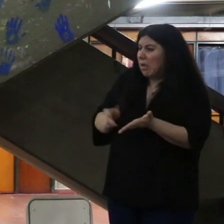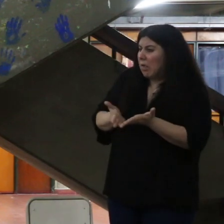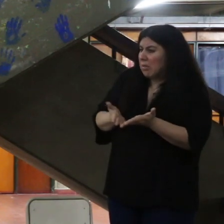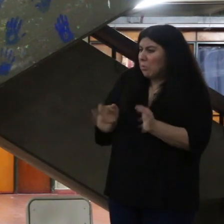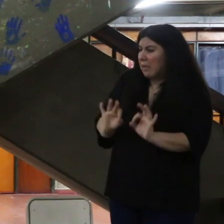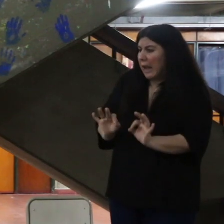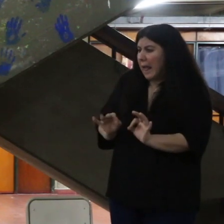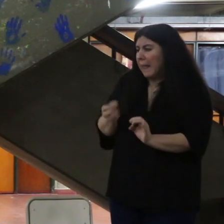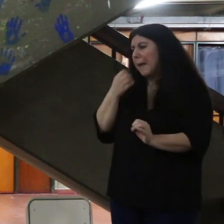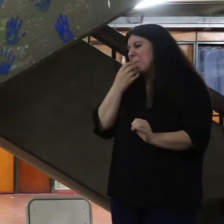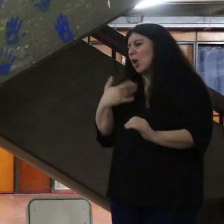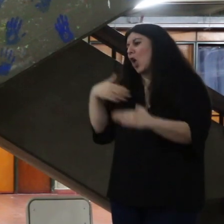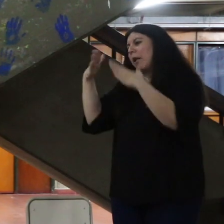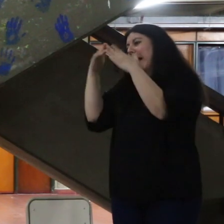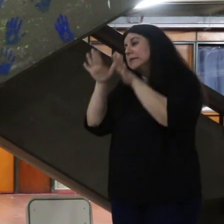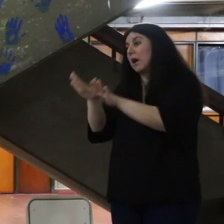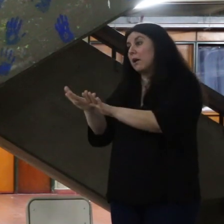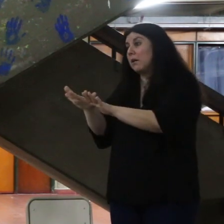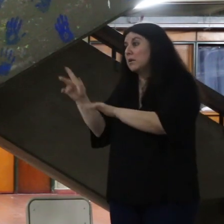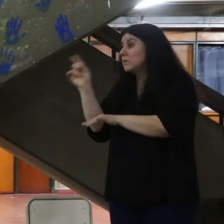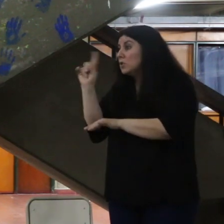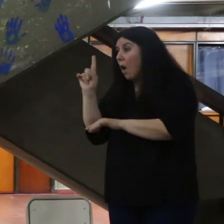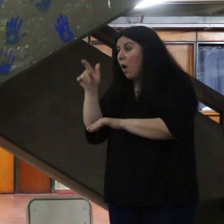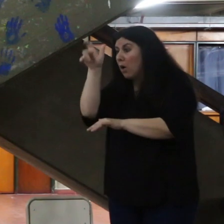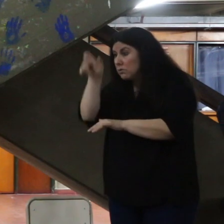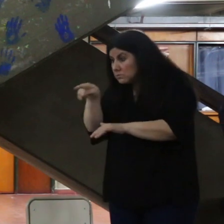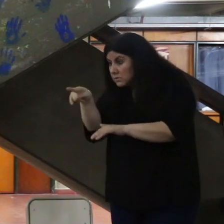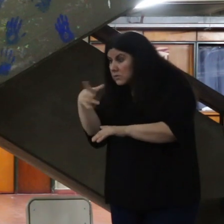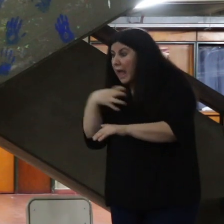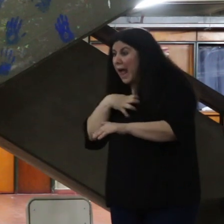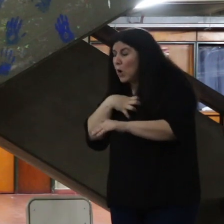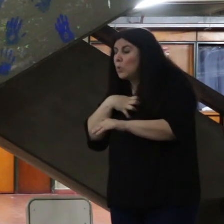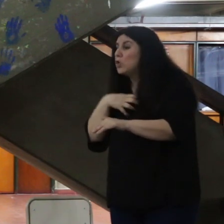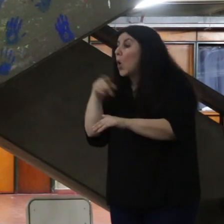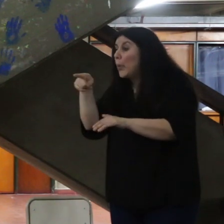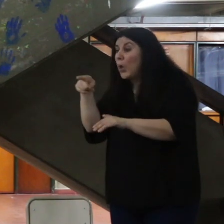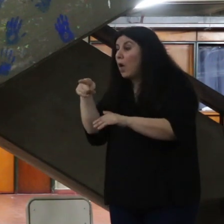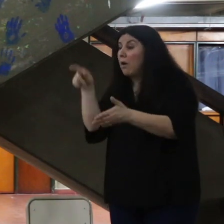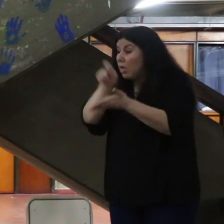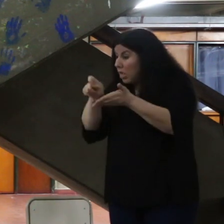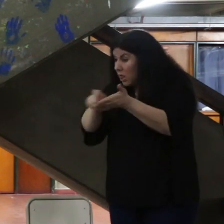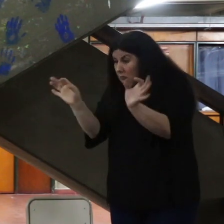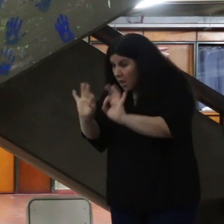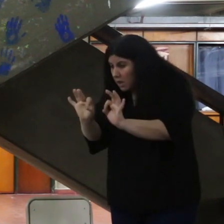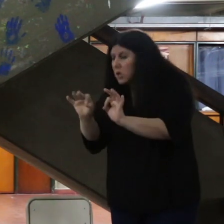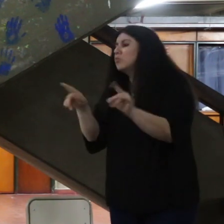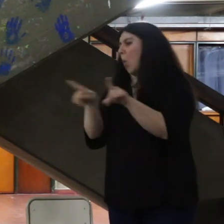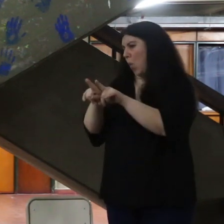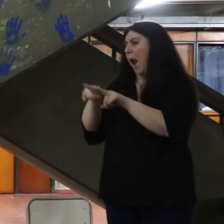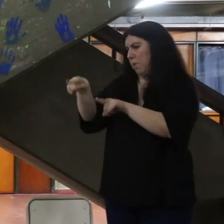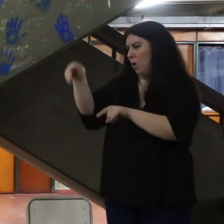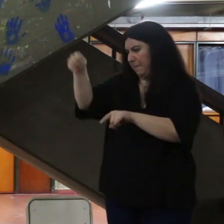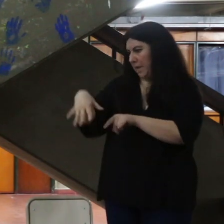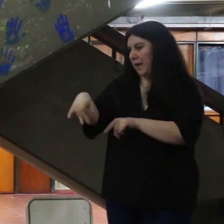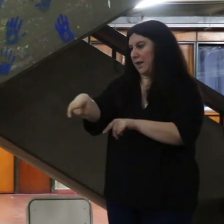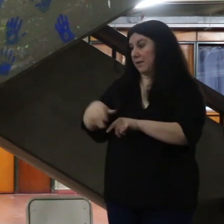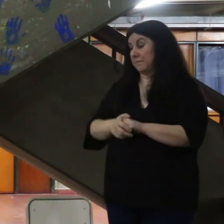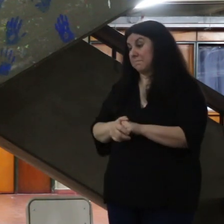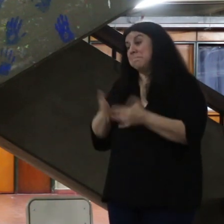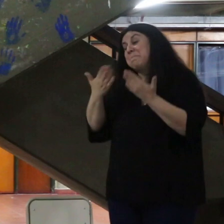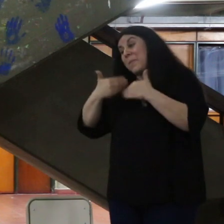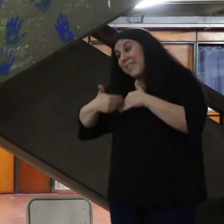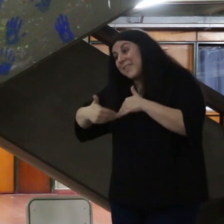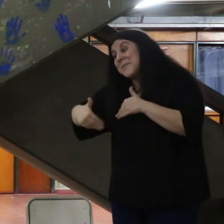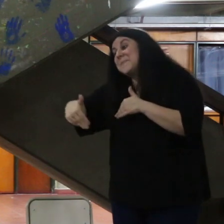quedate en tu casa. El reconocimiento es decirle, aunque no hagas nada, yo te quiero acá. Y vas a ver que en algún